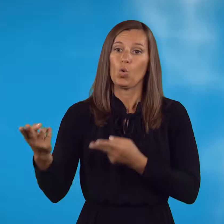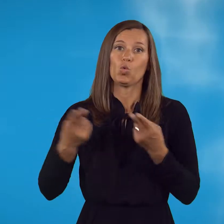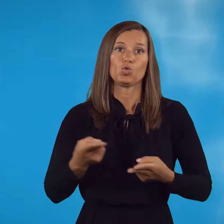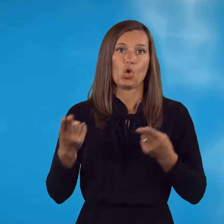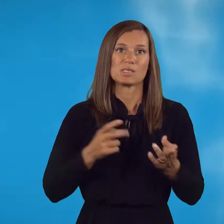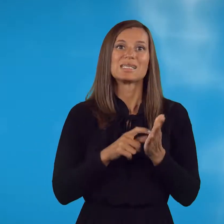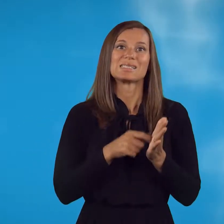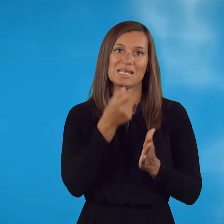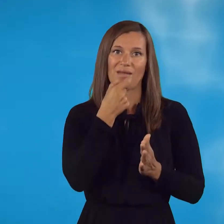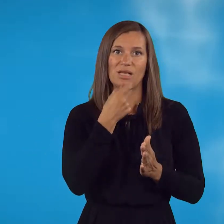Vnos zdravil.